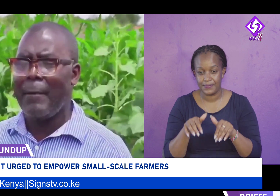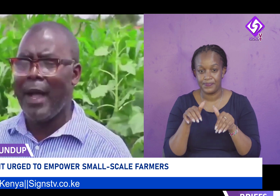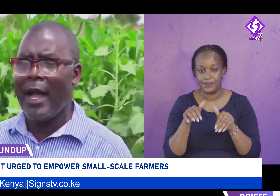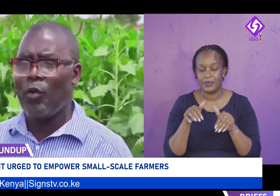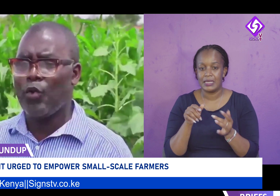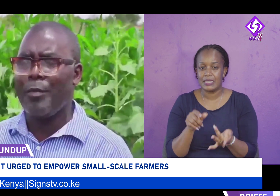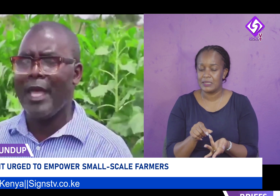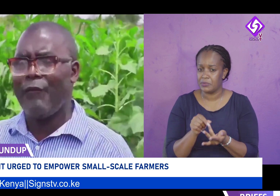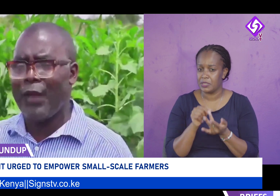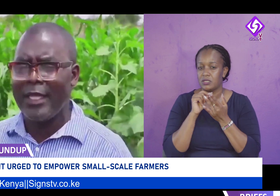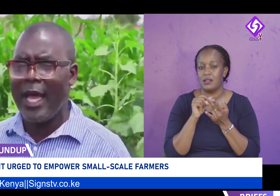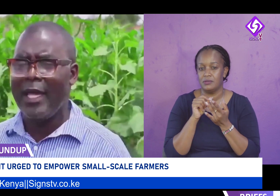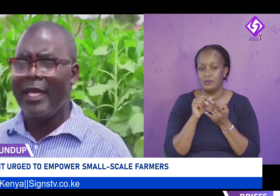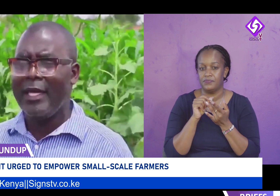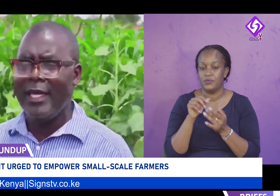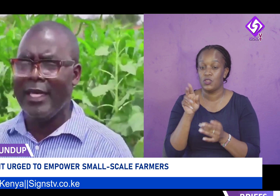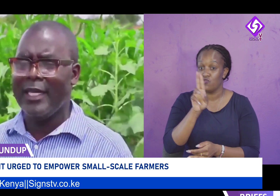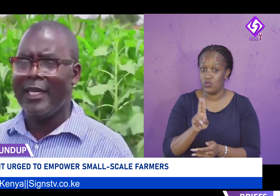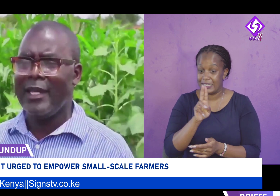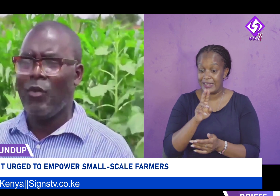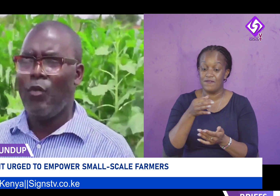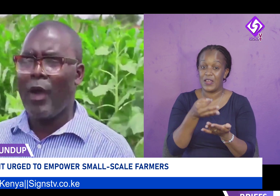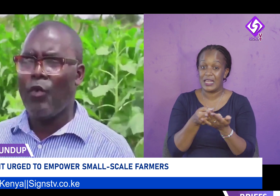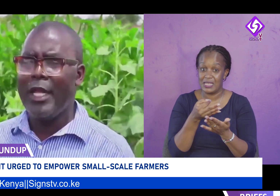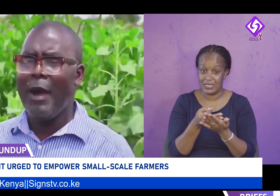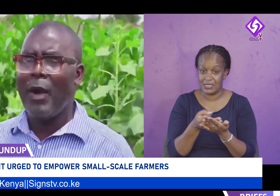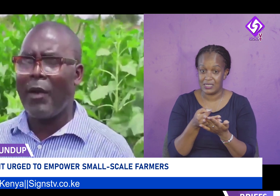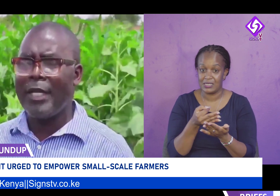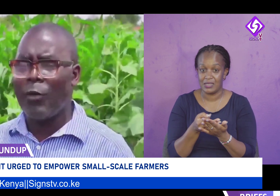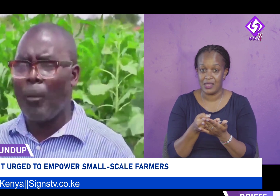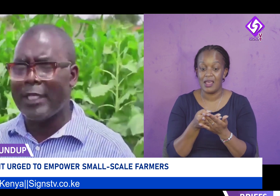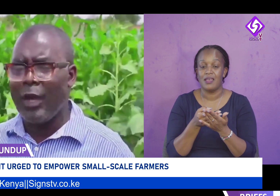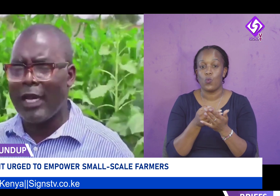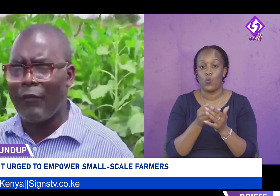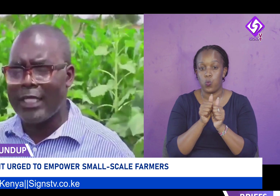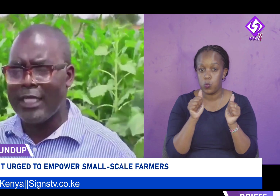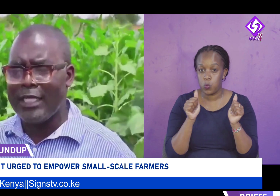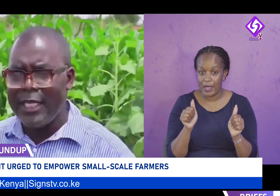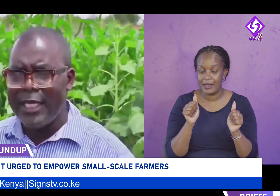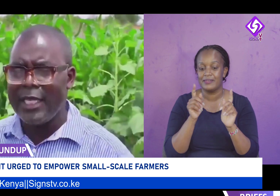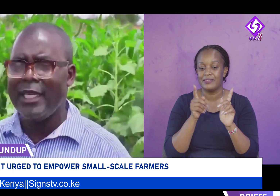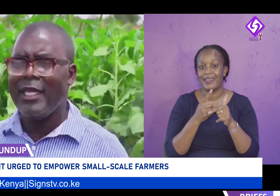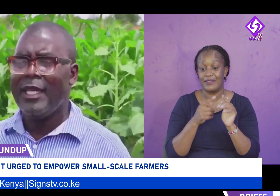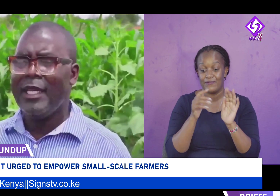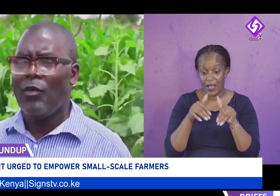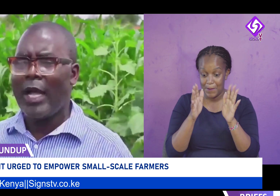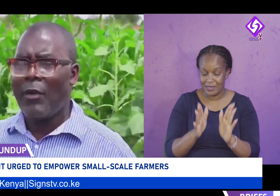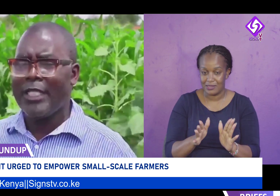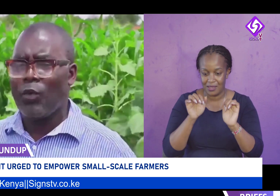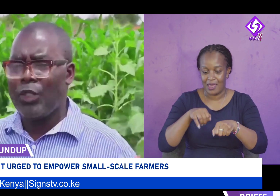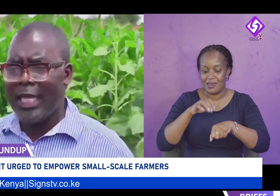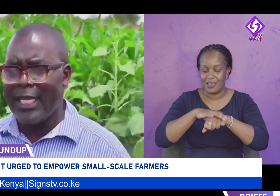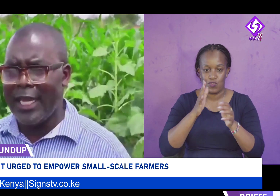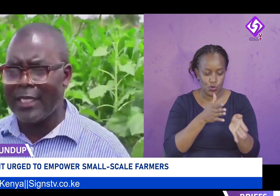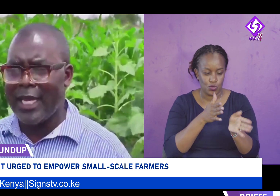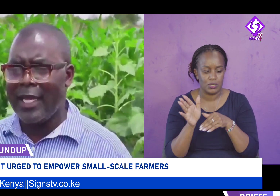pa kutumia fedha ili wakulima wakaweze kupatiwa nafasi nyingi, wakaweze kujiendeleza.